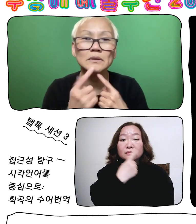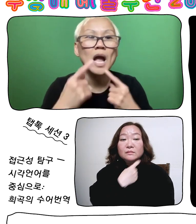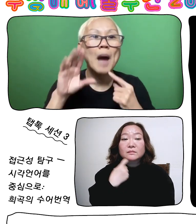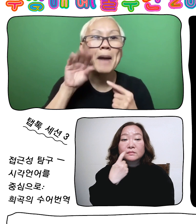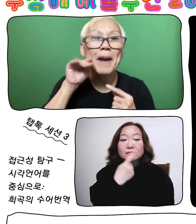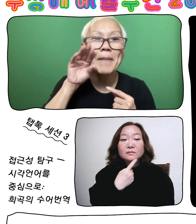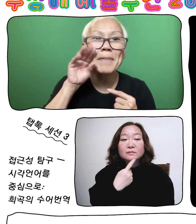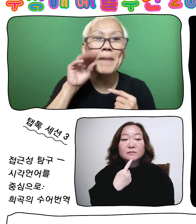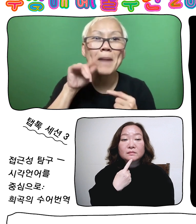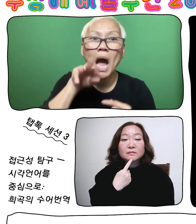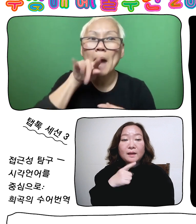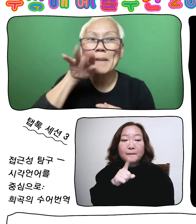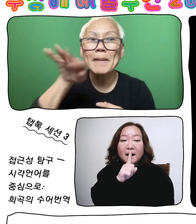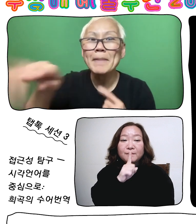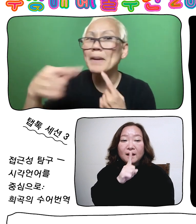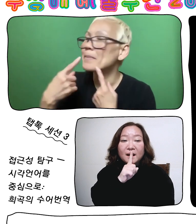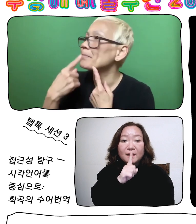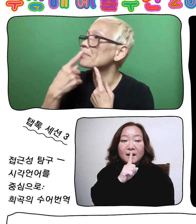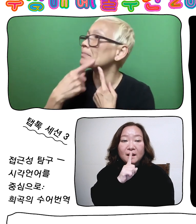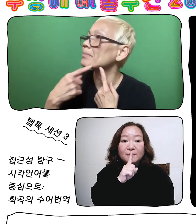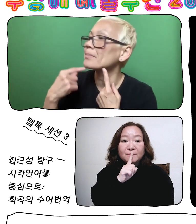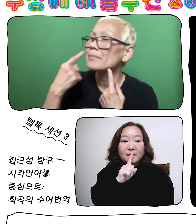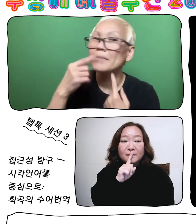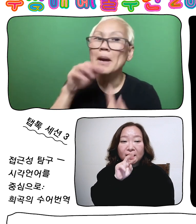이번엔 입 쪽인데